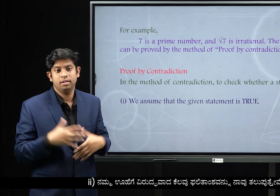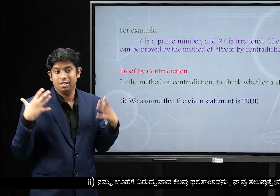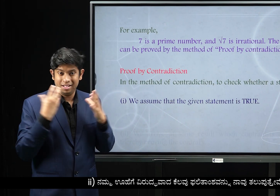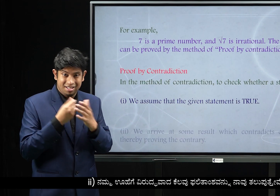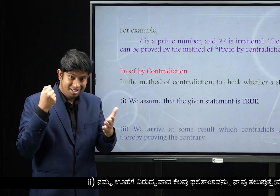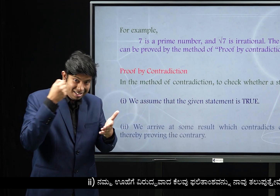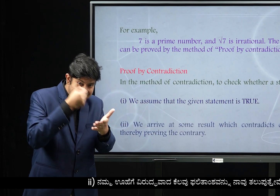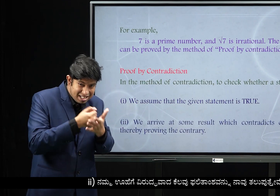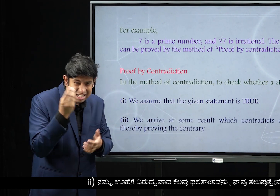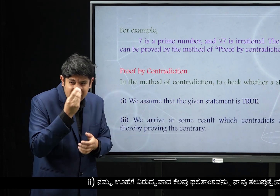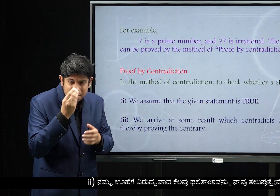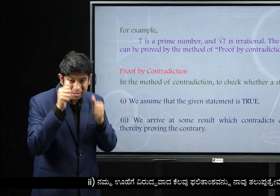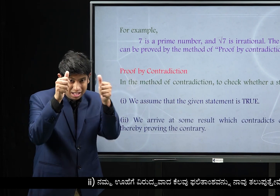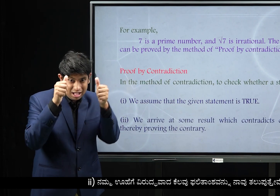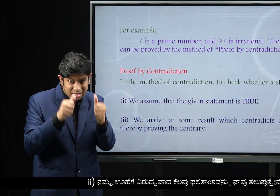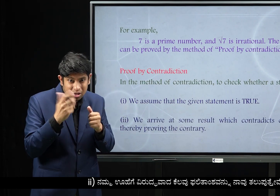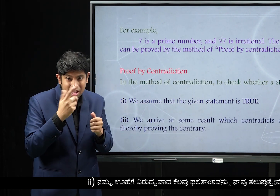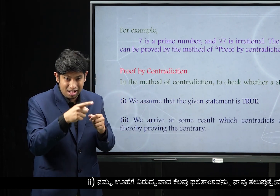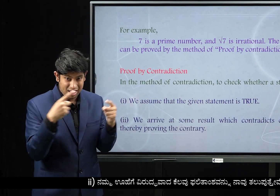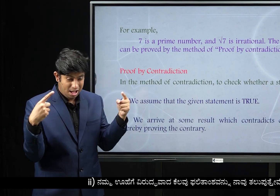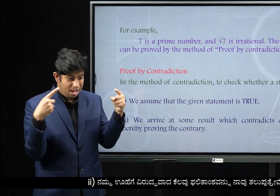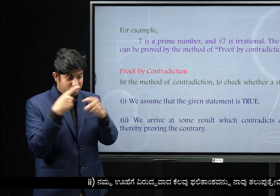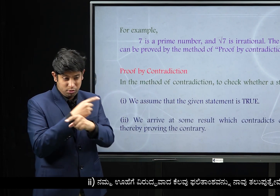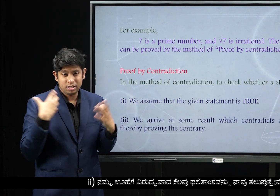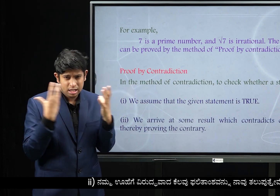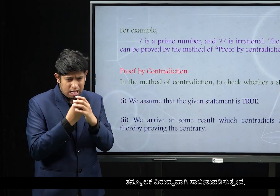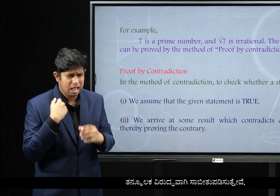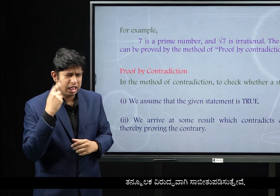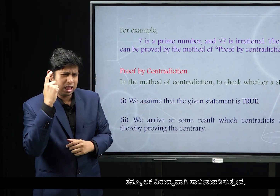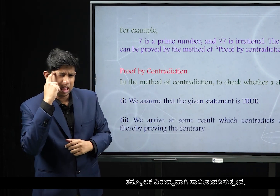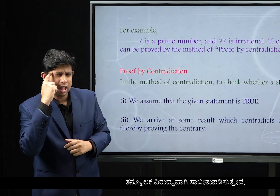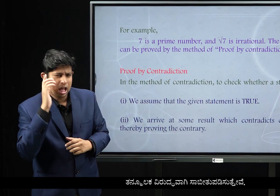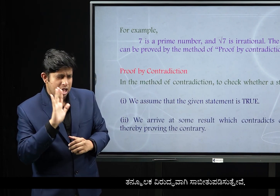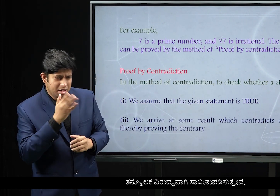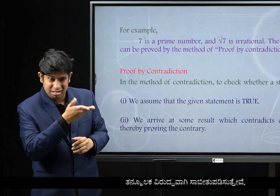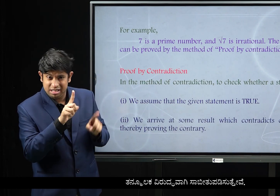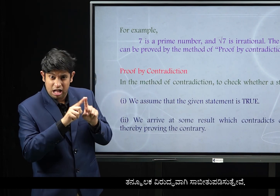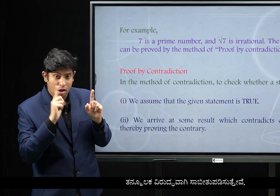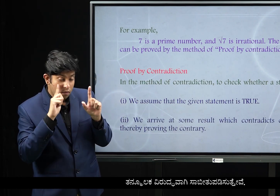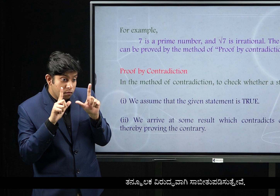ನಮ್ಮ ಊಹೆಗೆ ವಿರುದ್ಧವಾದ ಕೆಲವು ಫಲಿತಾಂಶವನ್ನು ನಾವು ತಲುಪುತ್ತೇವೆ. ತನ್ಮೂಲಕ ವಿರುದ್ಧವಾಗಿ